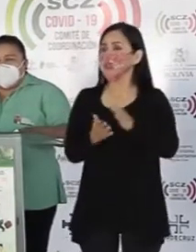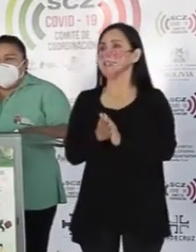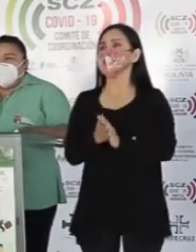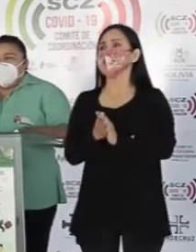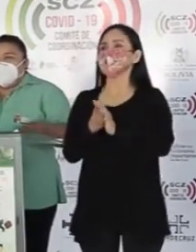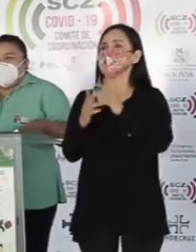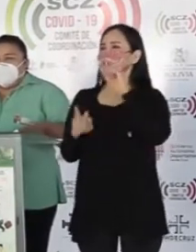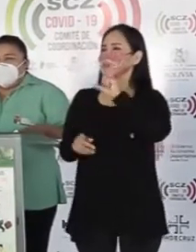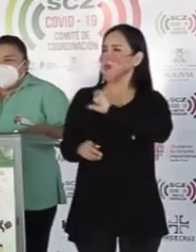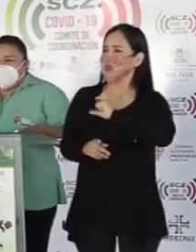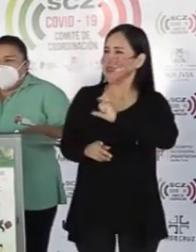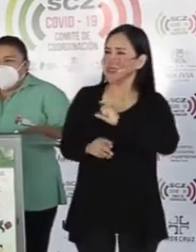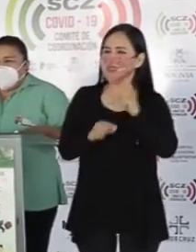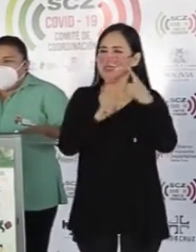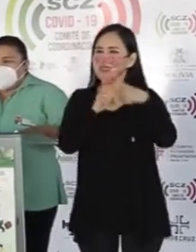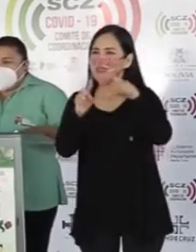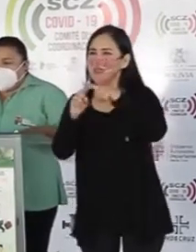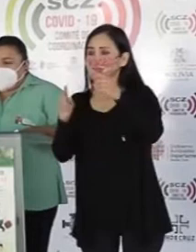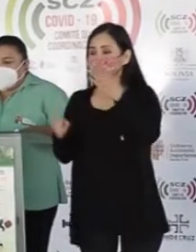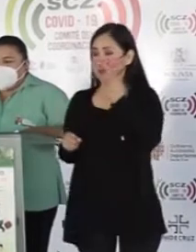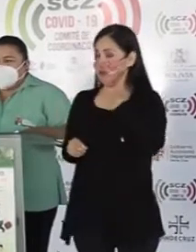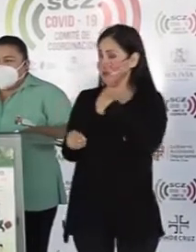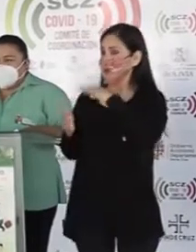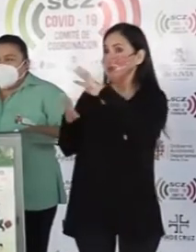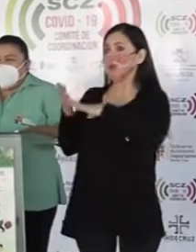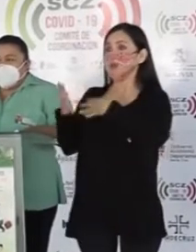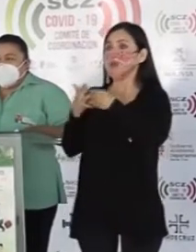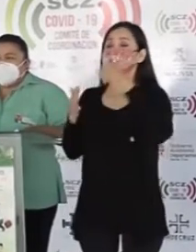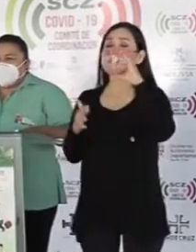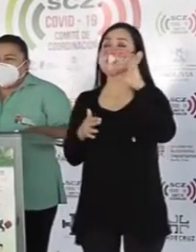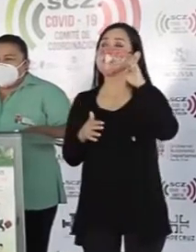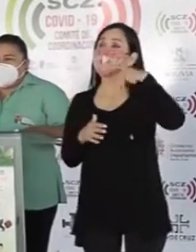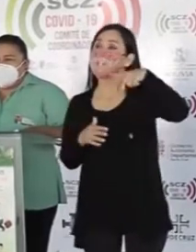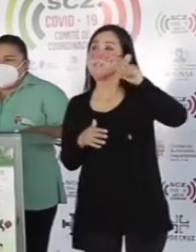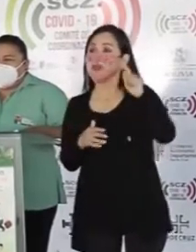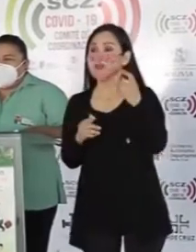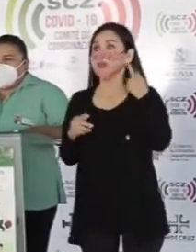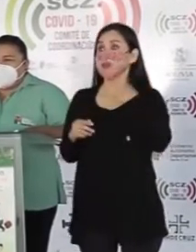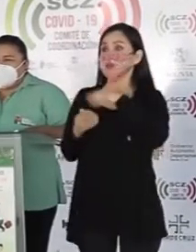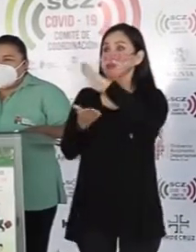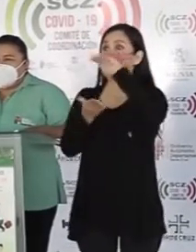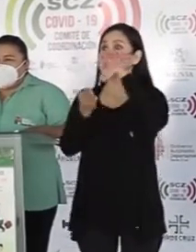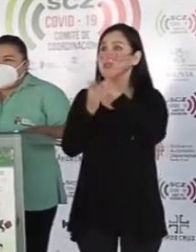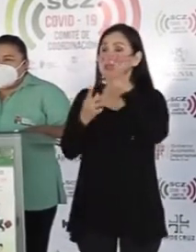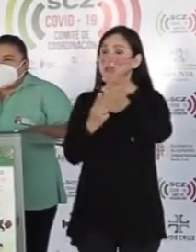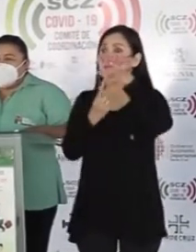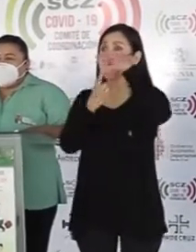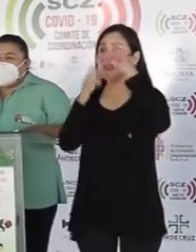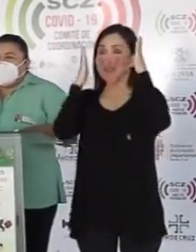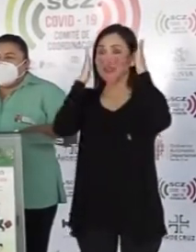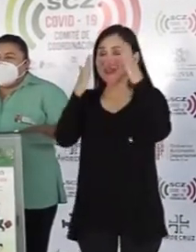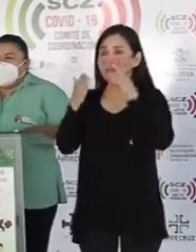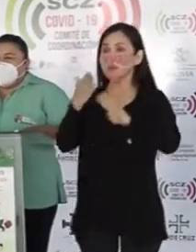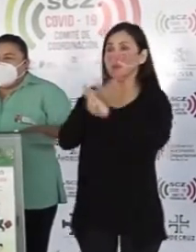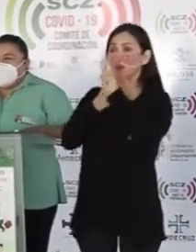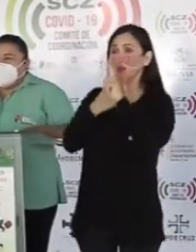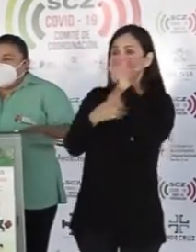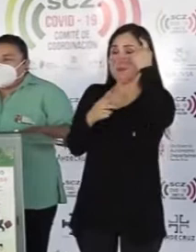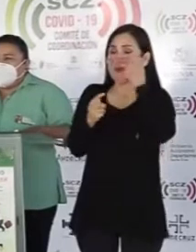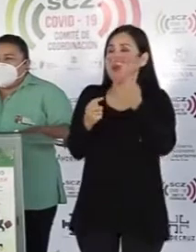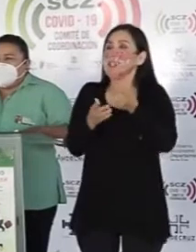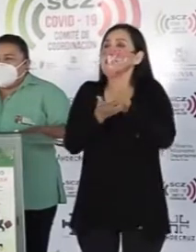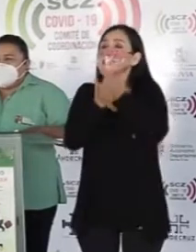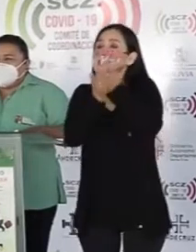FELCB y nosotros del programa CEPAD, que somos el Centro Especializado en Prevención y Atención Terapéutica